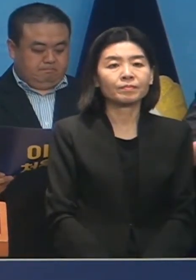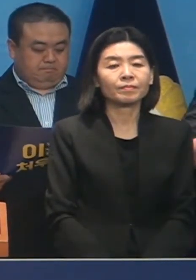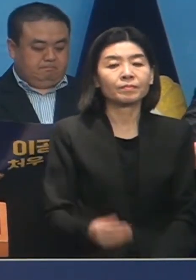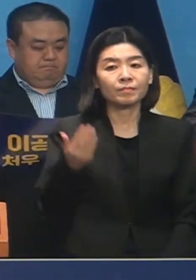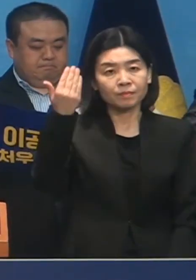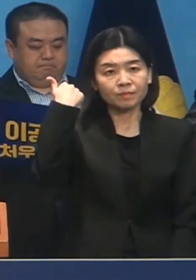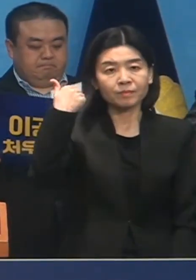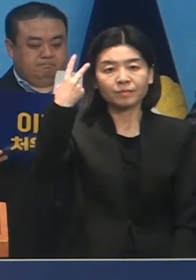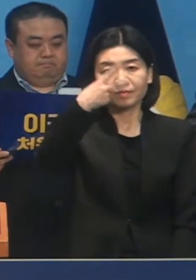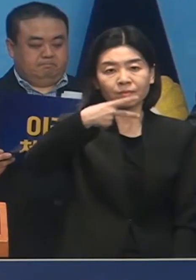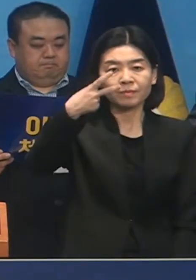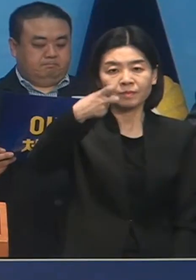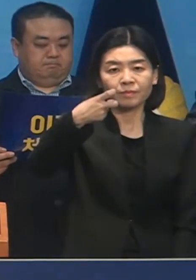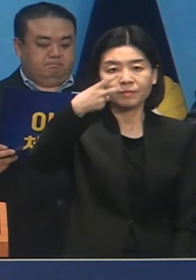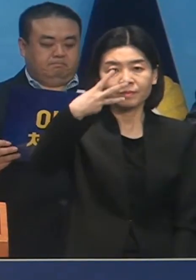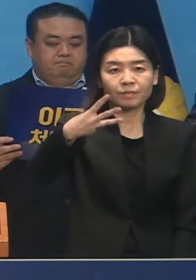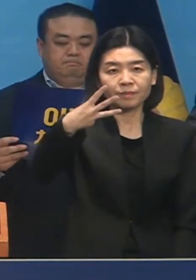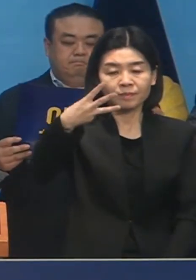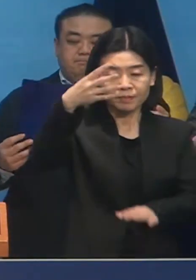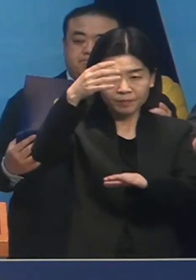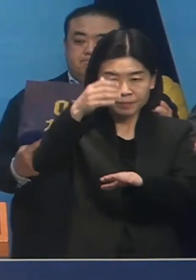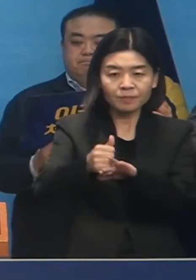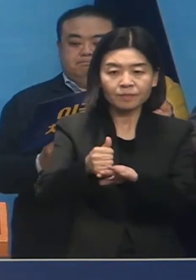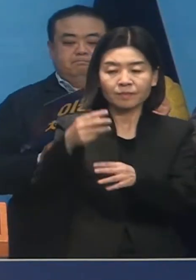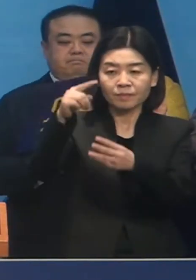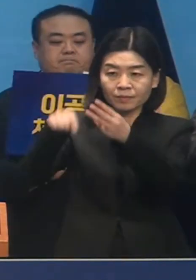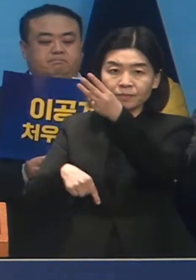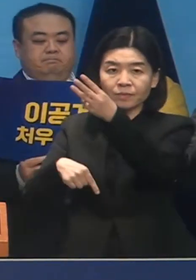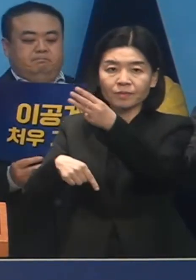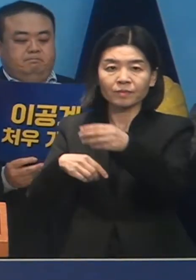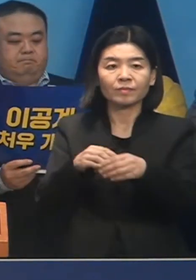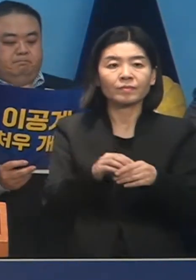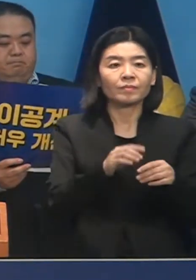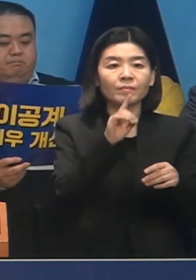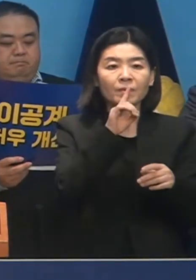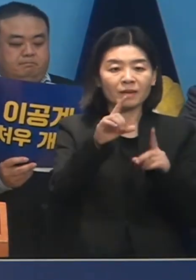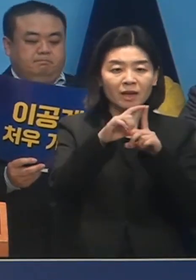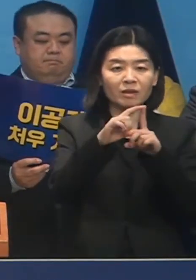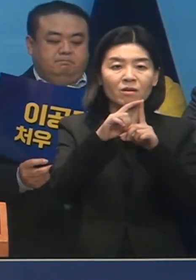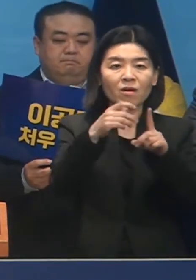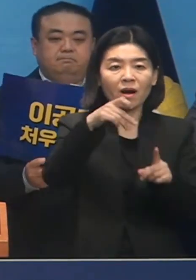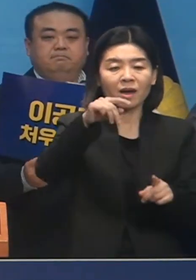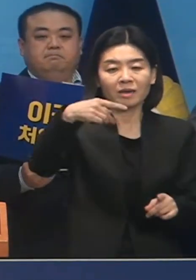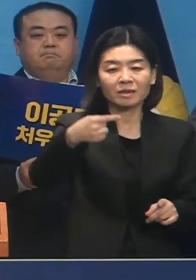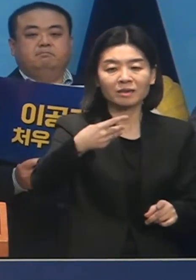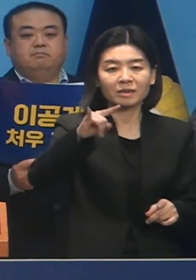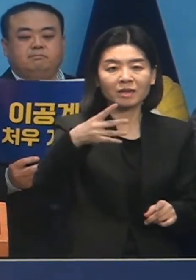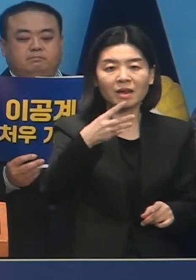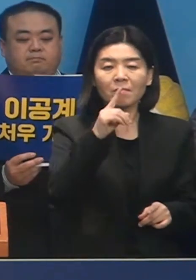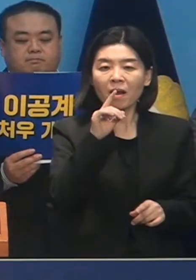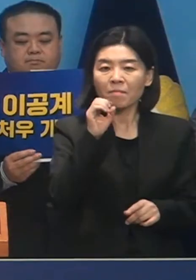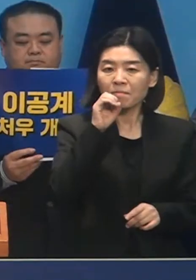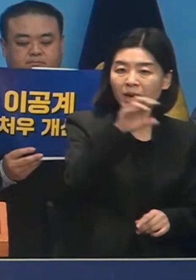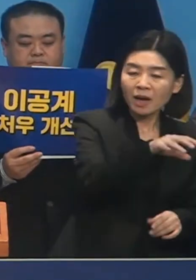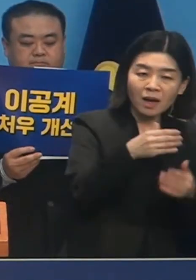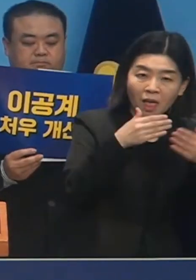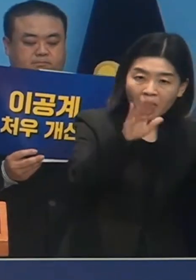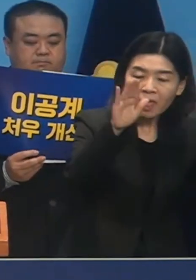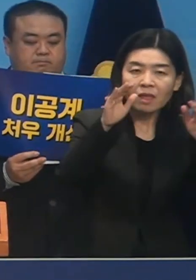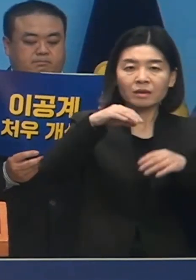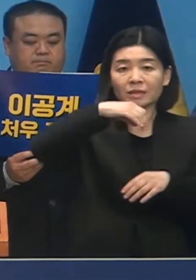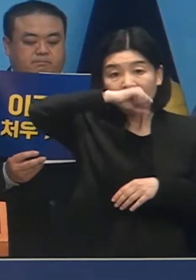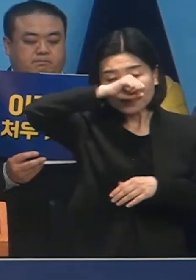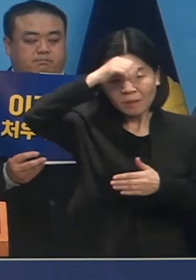지난 2023년 말 윤석열 대통령의 카르텔 말 한마디로 수조 원 R&D 예산이 삭감되는